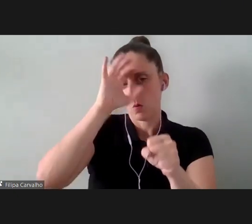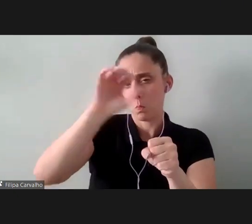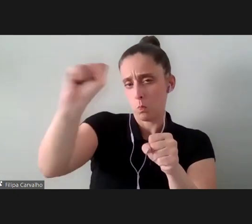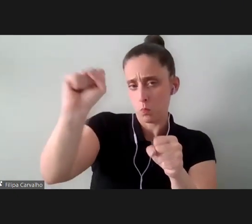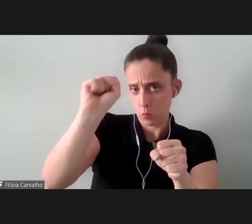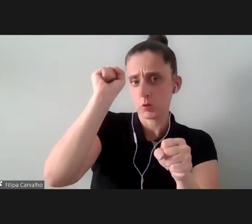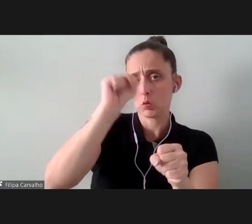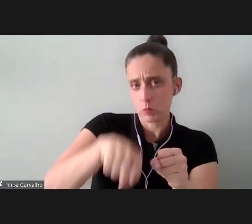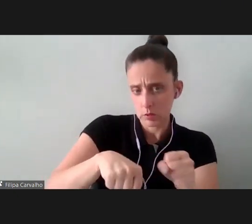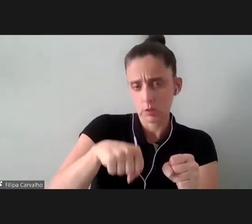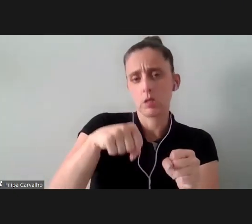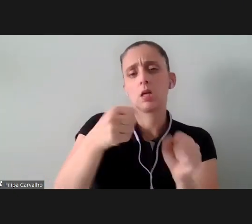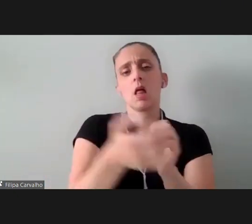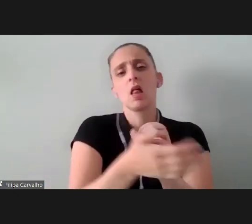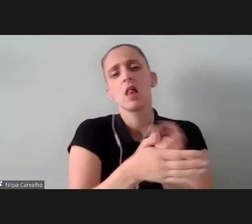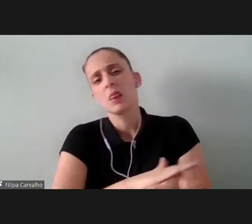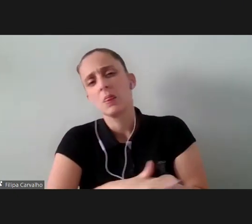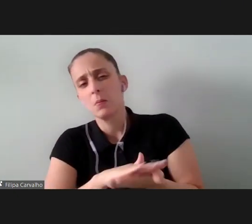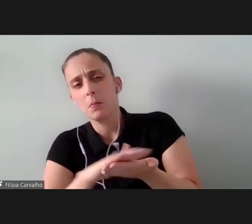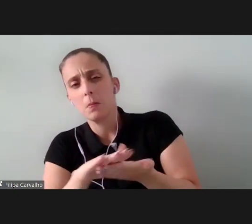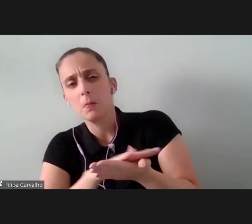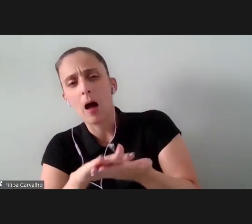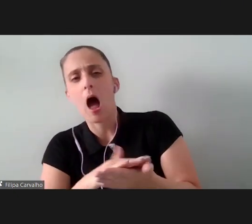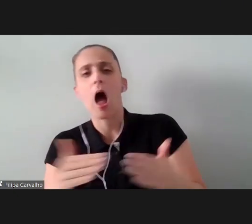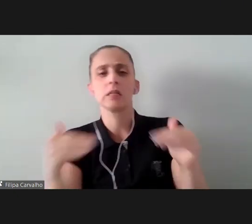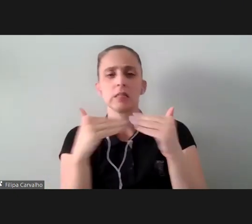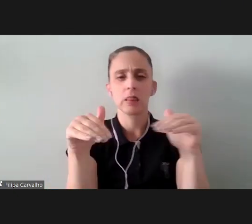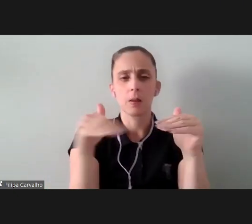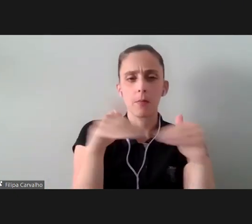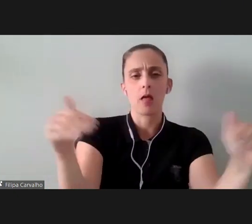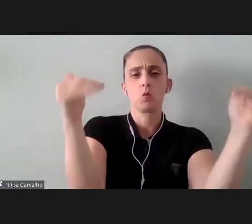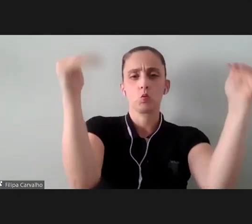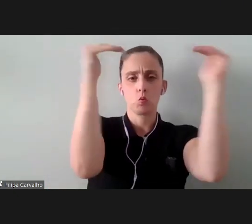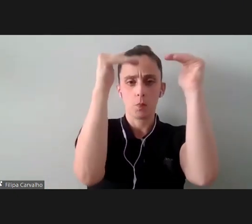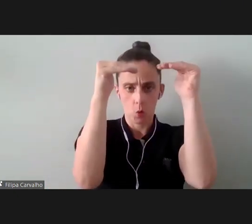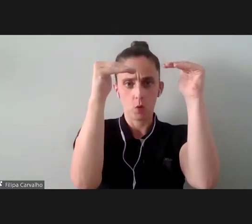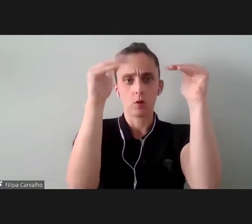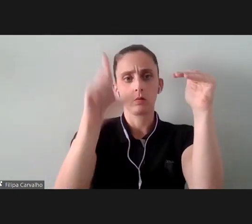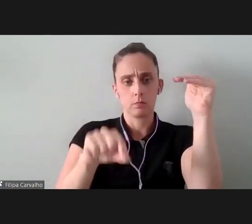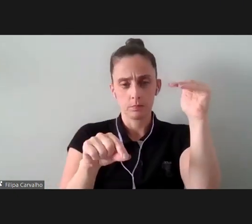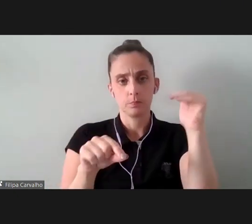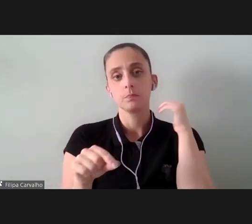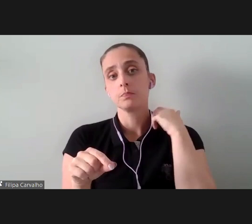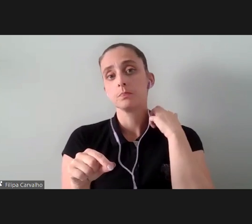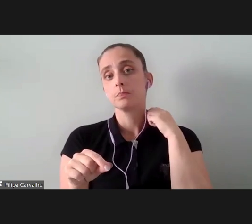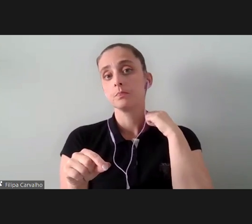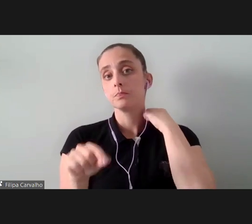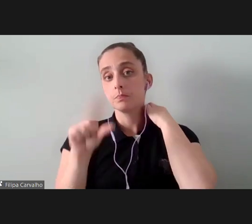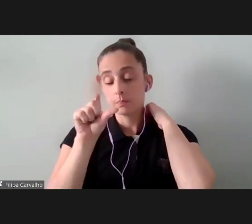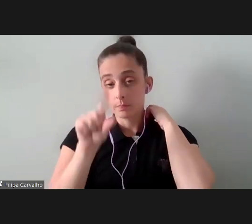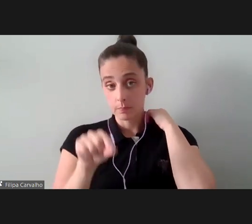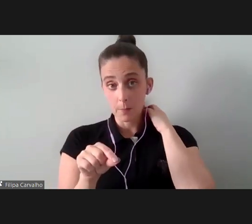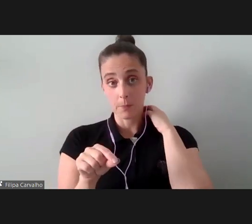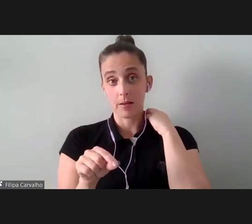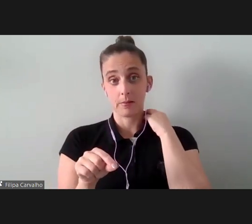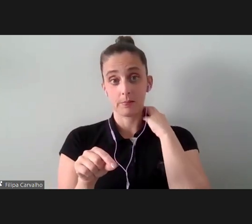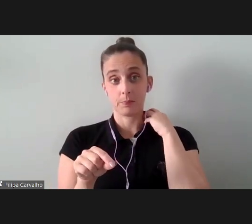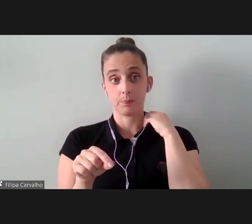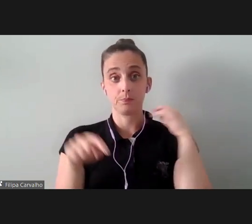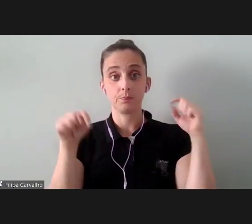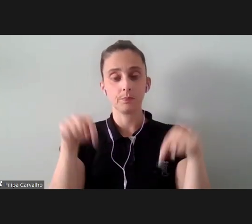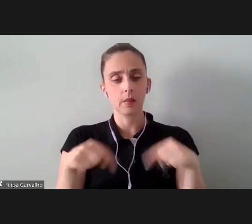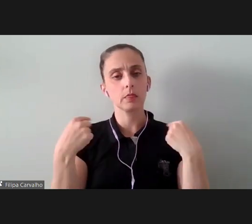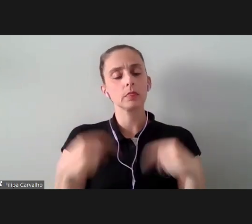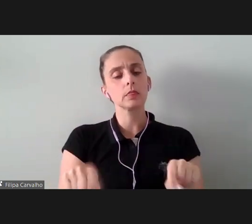de base, de nível intermédio e de nível superior. Temos também o